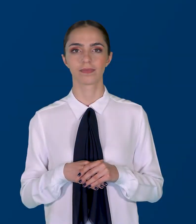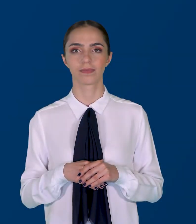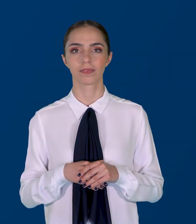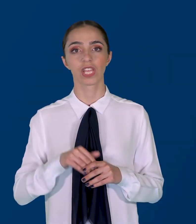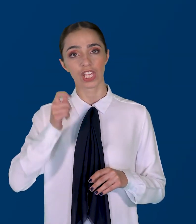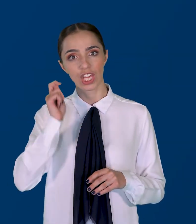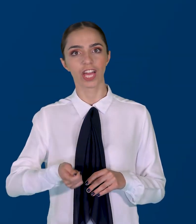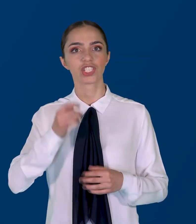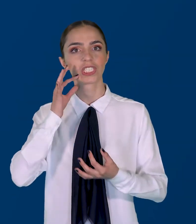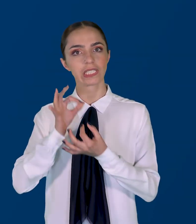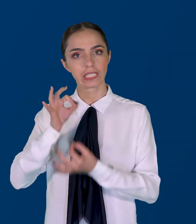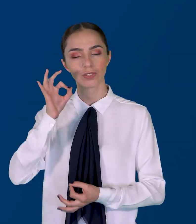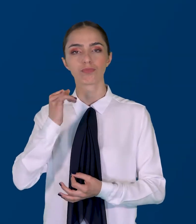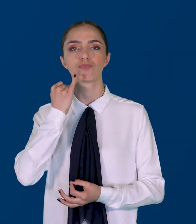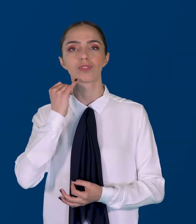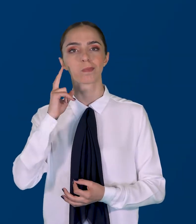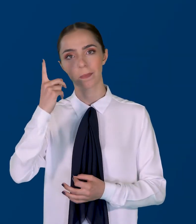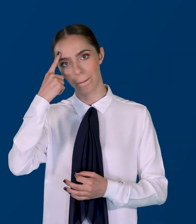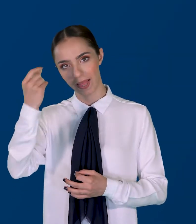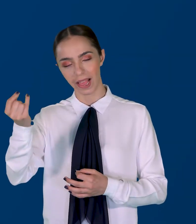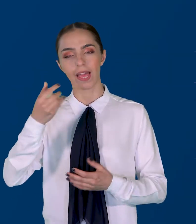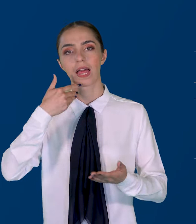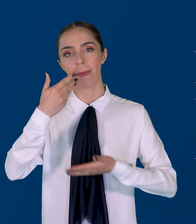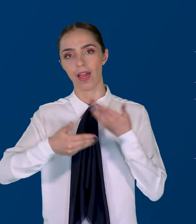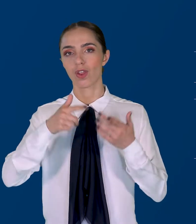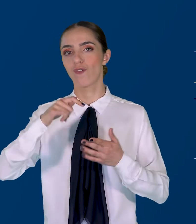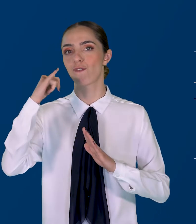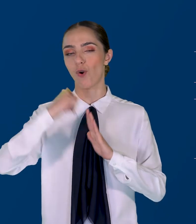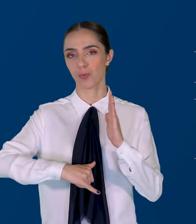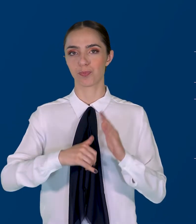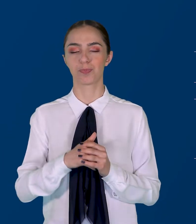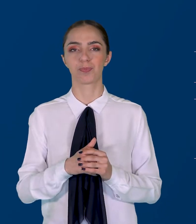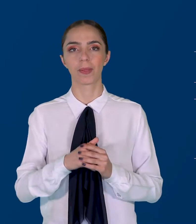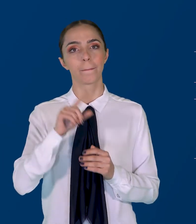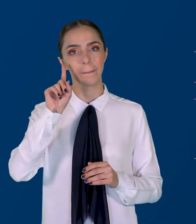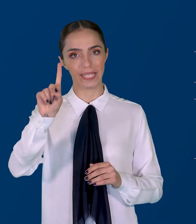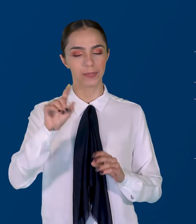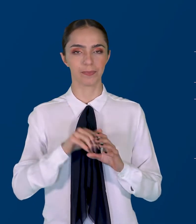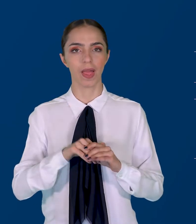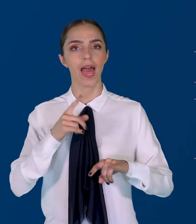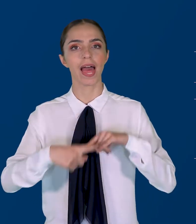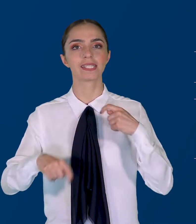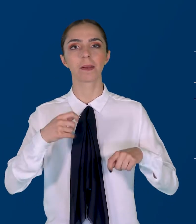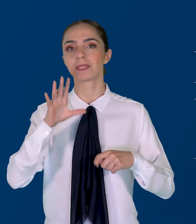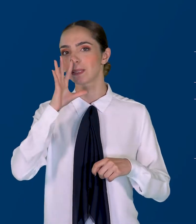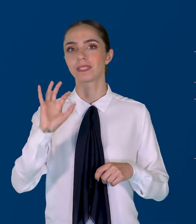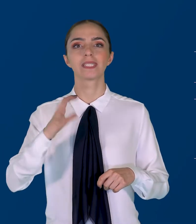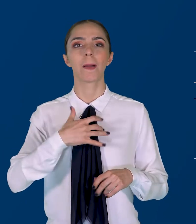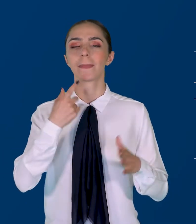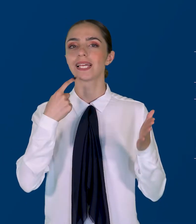Gerçek kişi, müşteri bilgi, beyan formu. 1. Hesap sahibinin adı soyadı. 2.